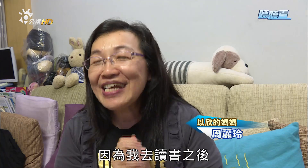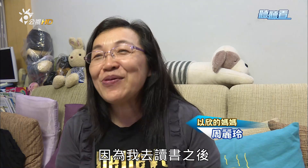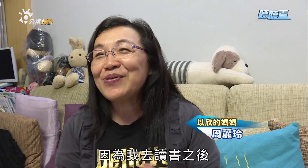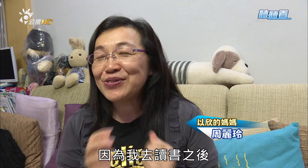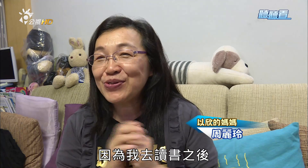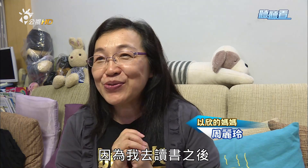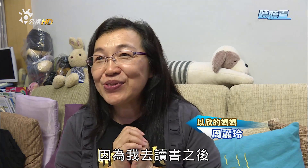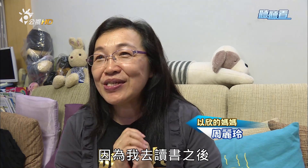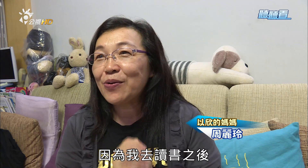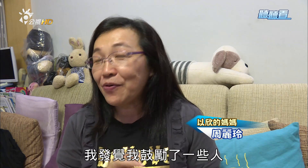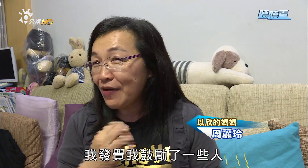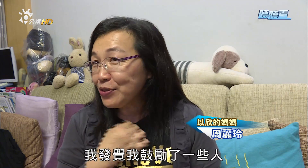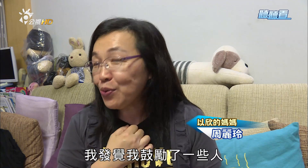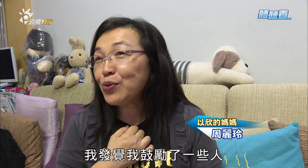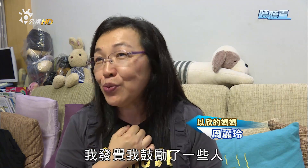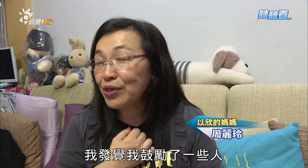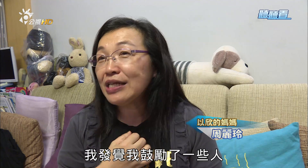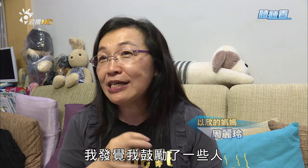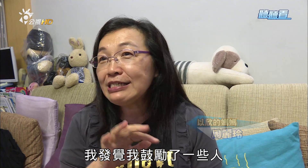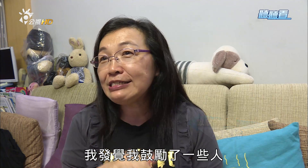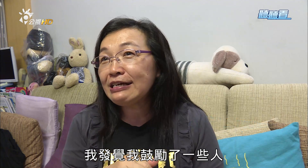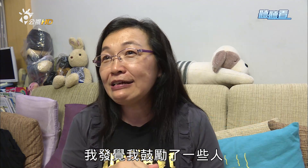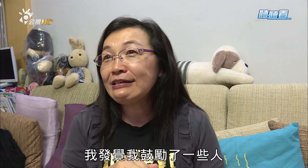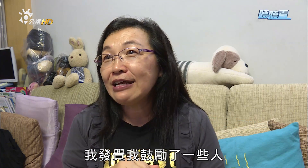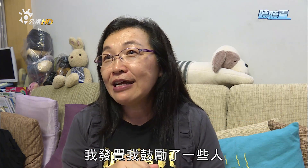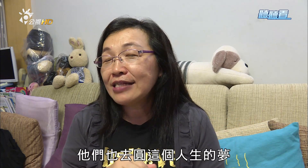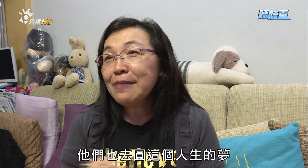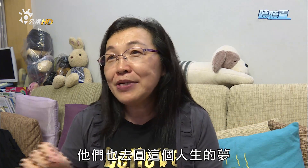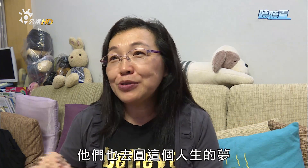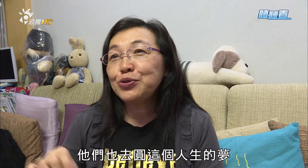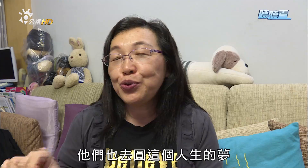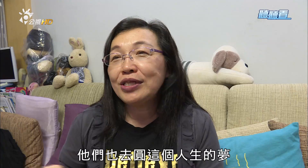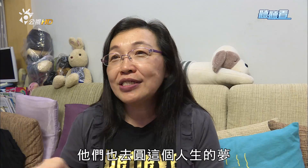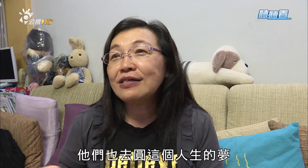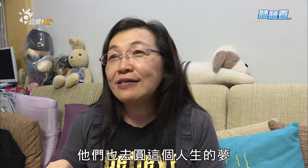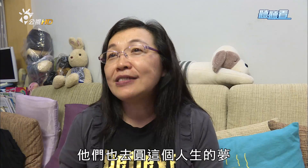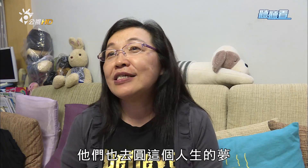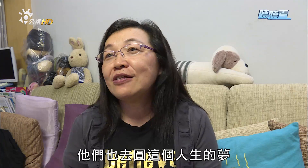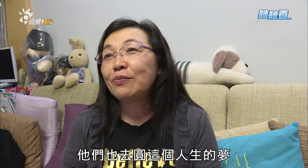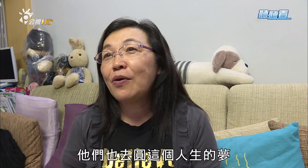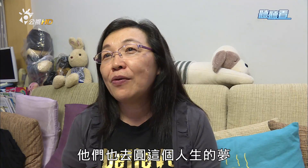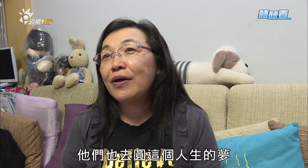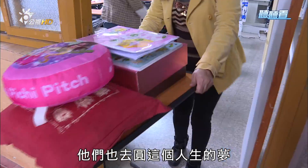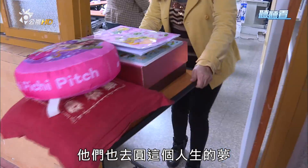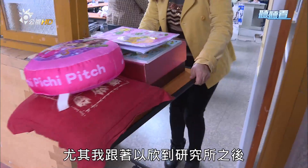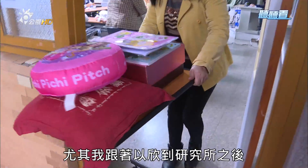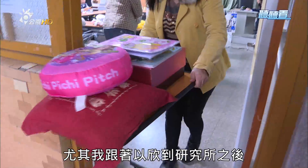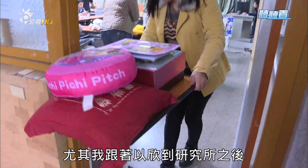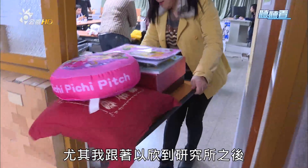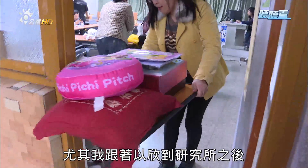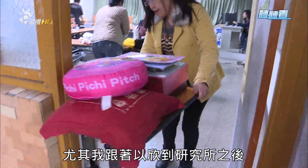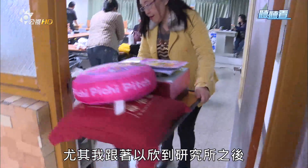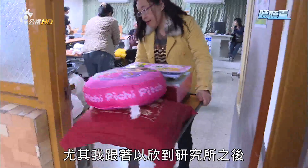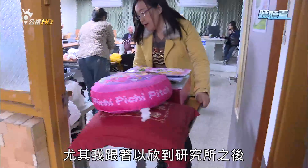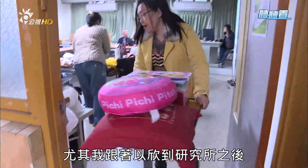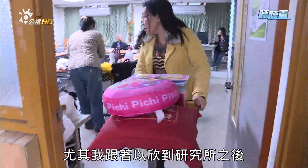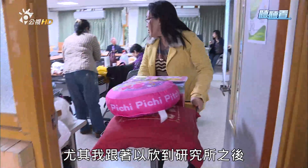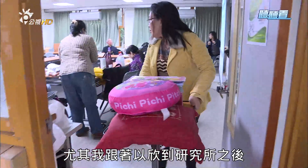因为我去读书之后，我发觉我鼓励了一些人，他们也去圆这个人生的梦。尤其我跟着以心到研究所